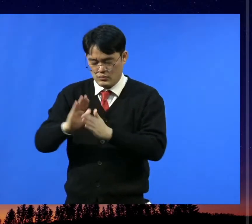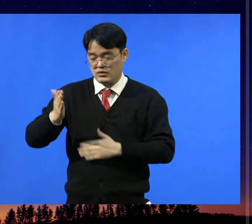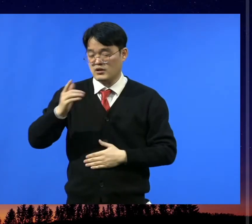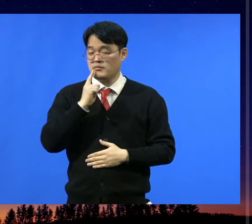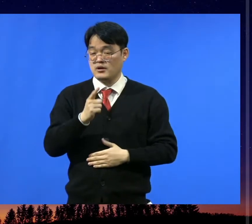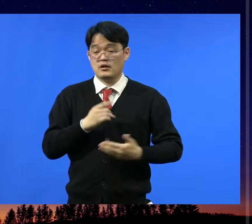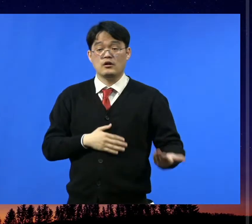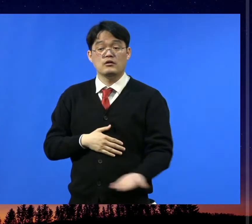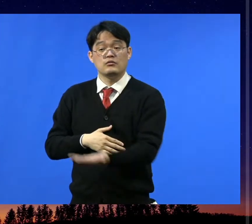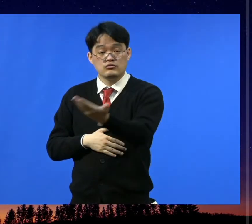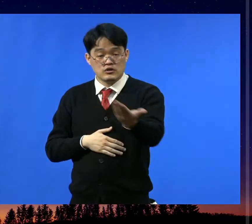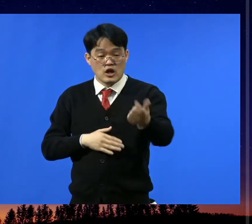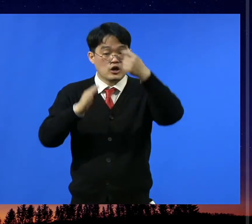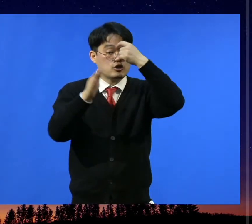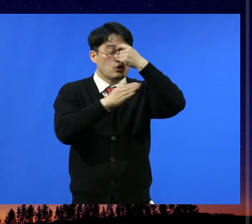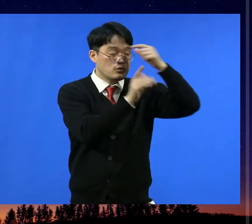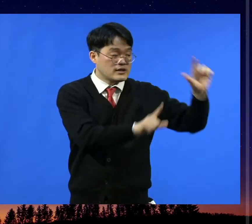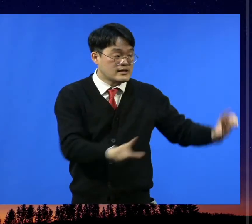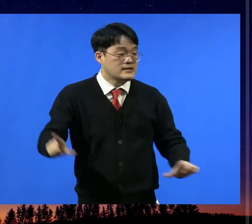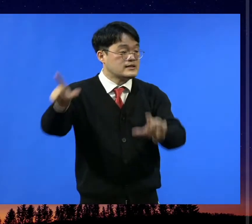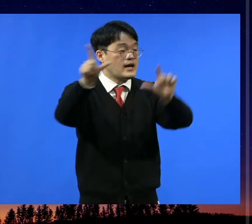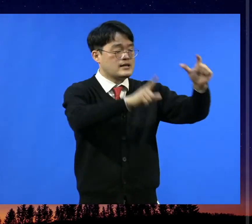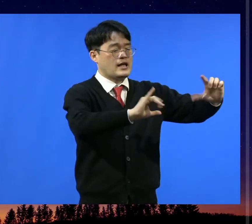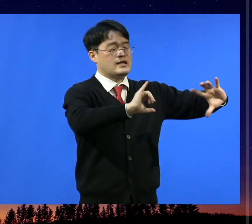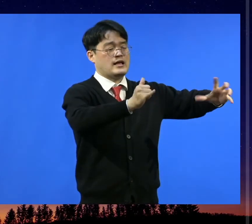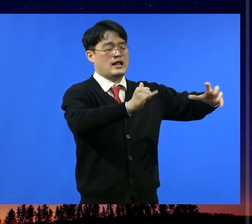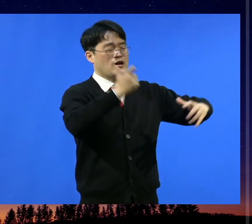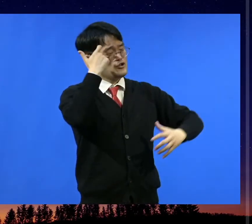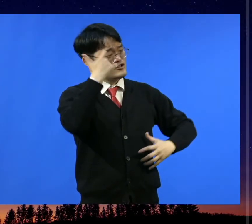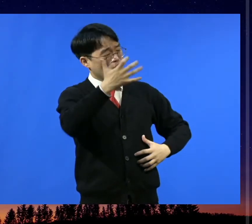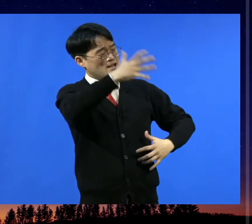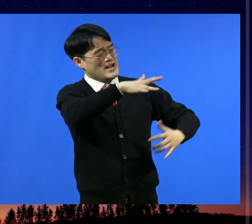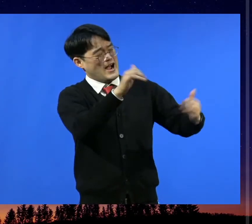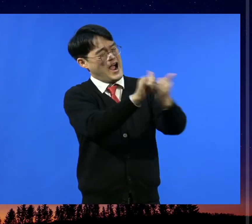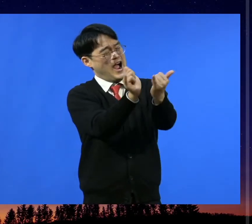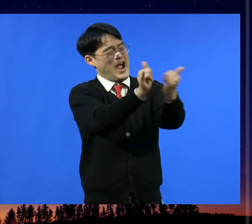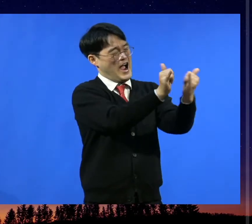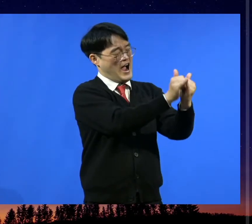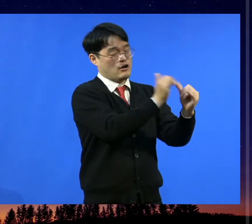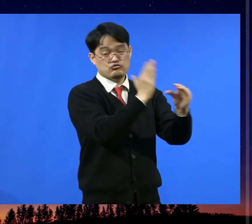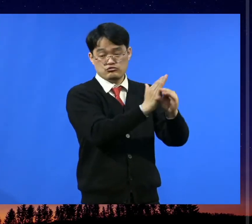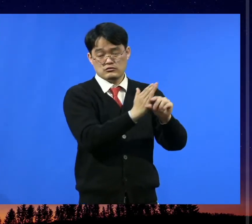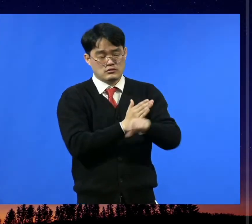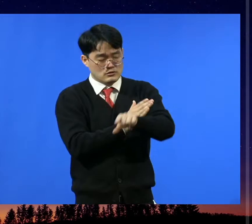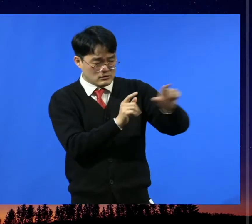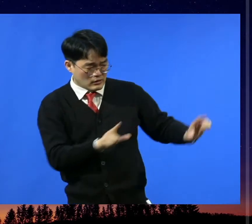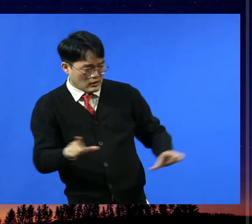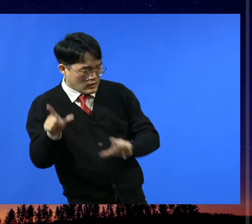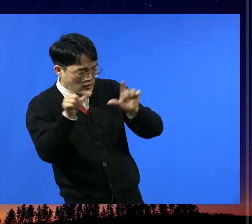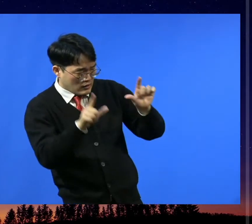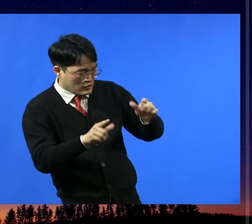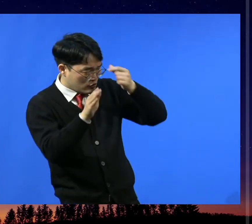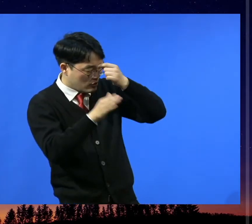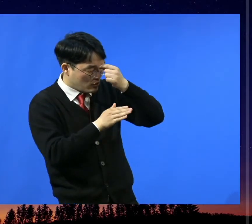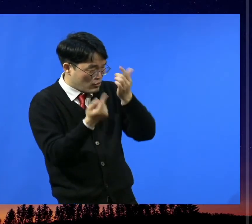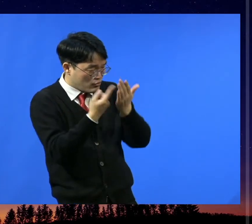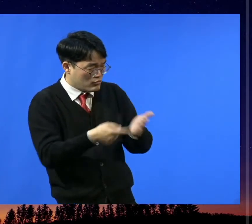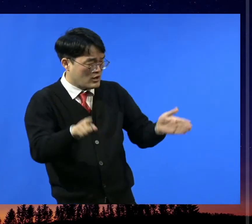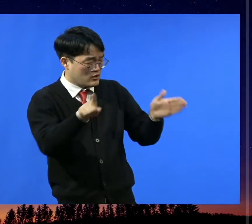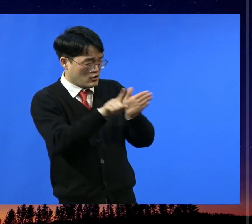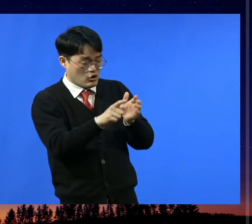영적 전쟁터 안에 있는 것이죠. 그래서 그 안에 살아가는 성도들을 위해서 기도로 보호막을 치는